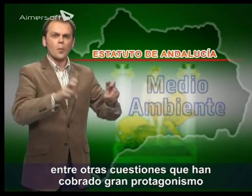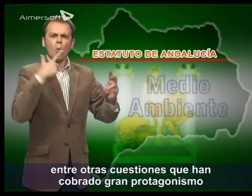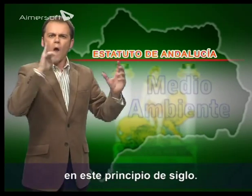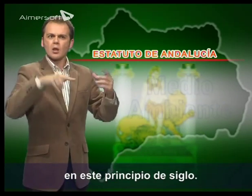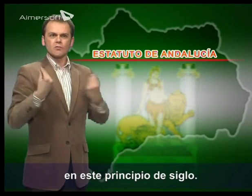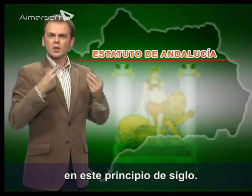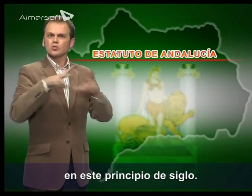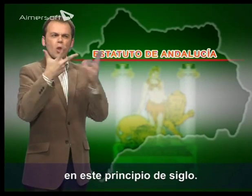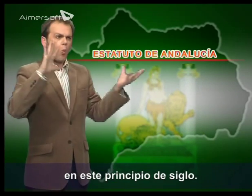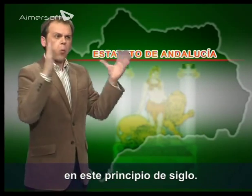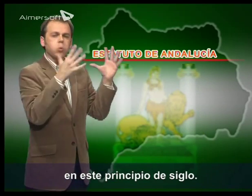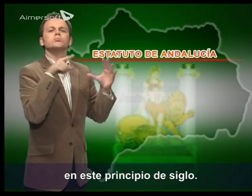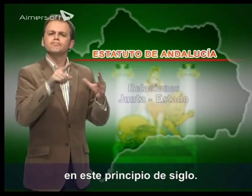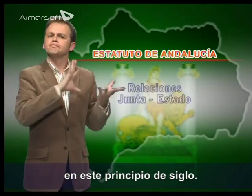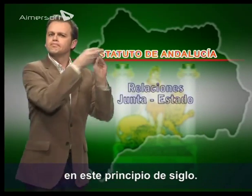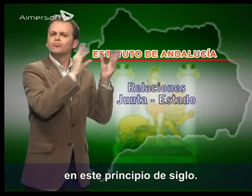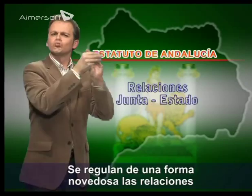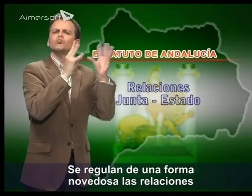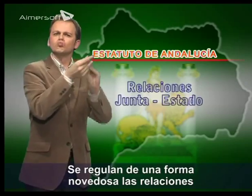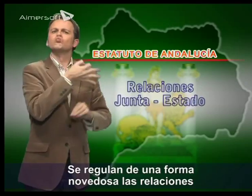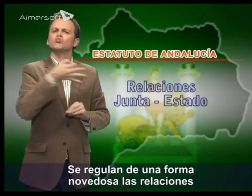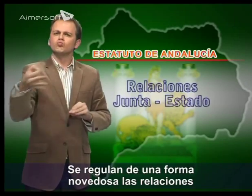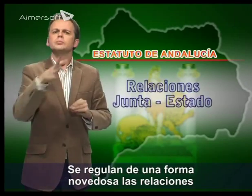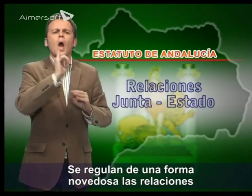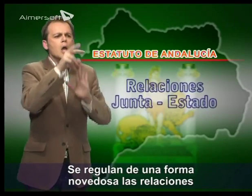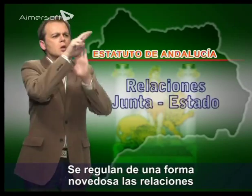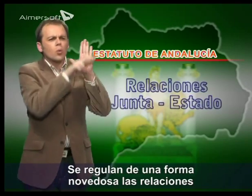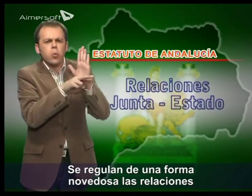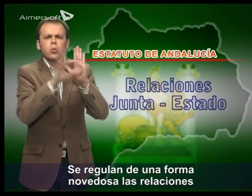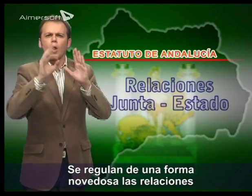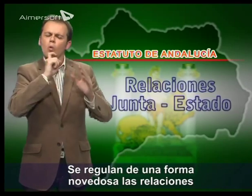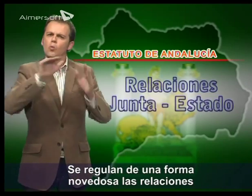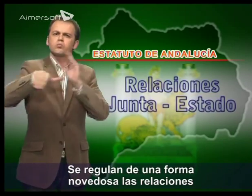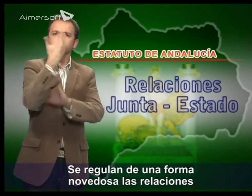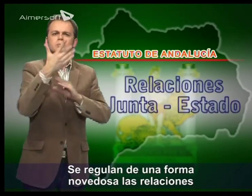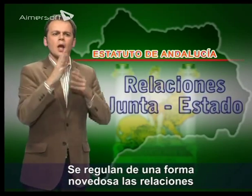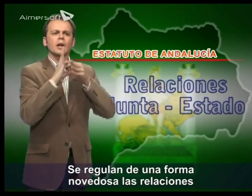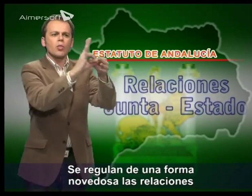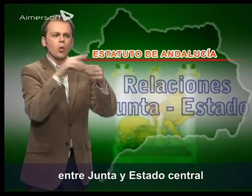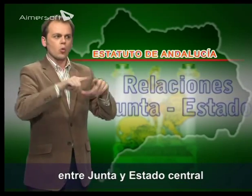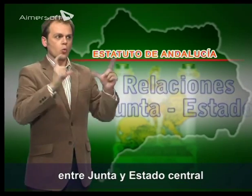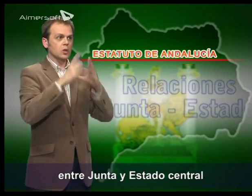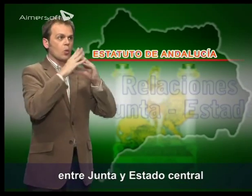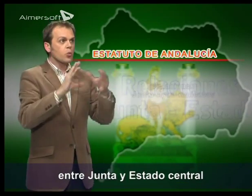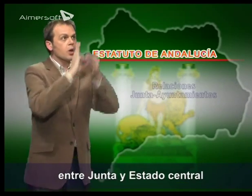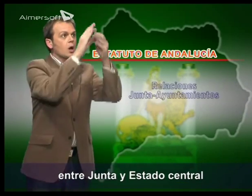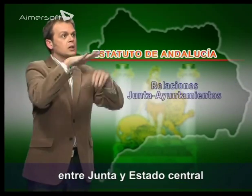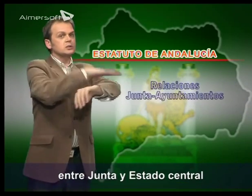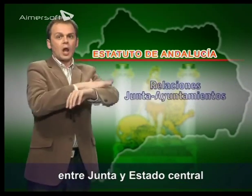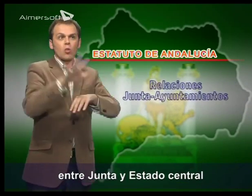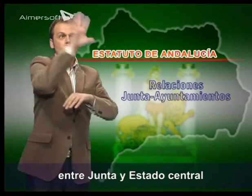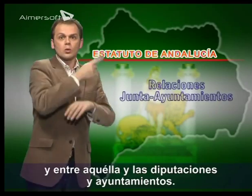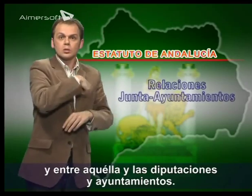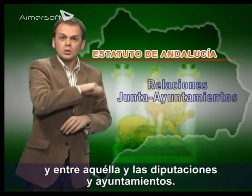protagonismo en este principio de siglo. Se regulan de una forma novedosa las relaciones entre Junta y Estado